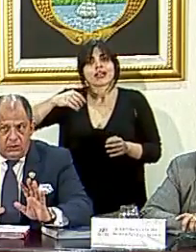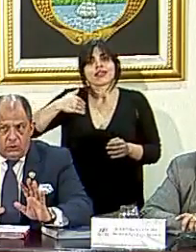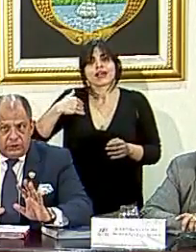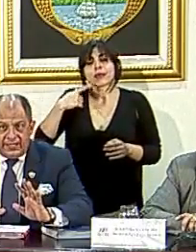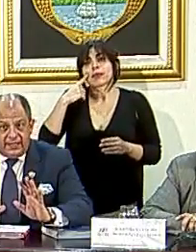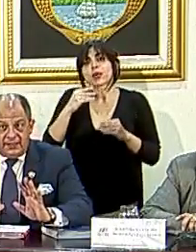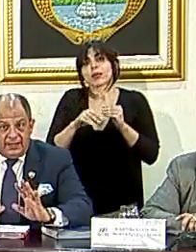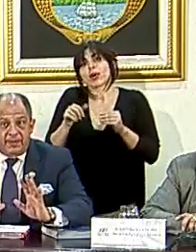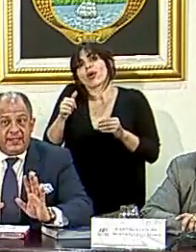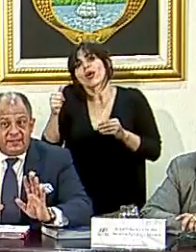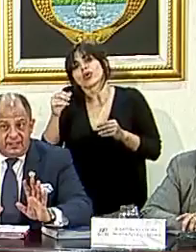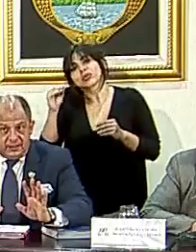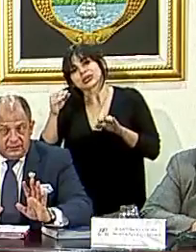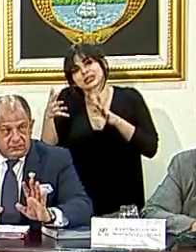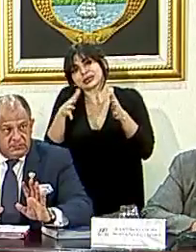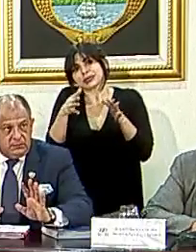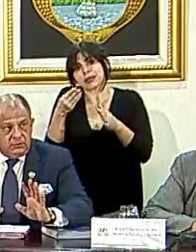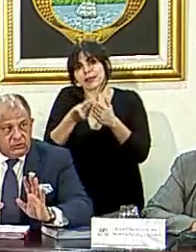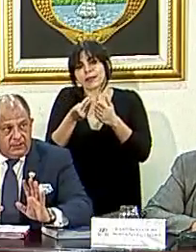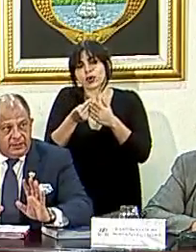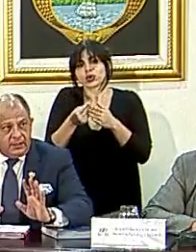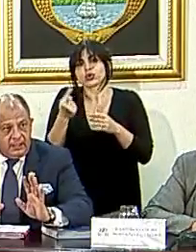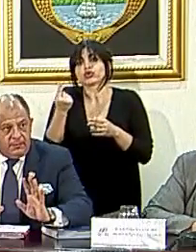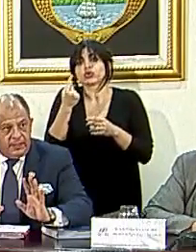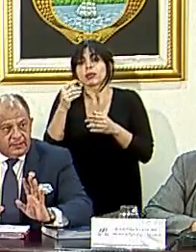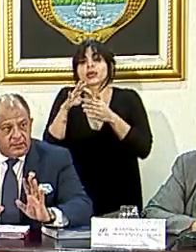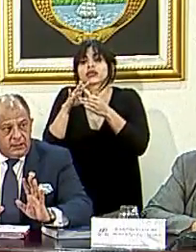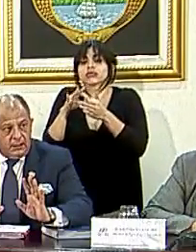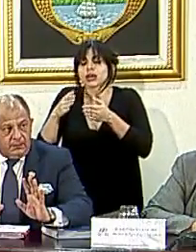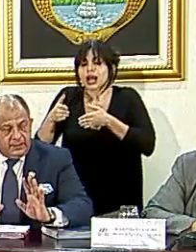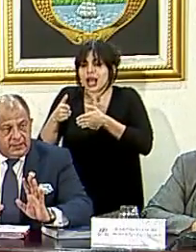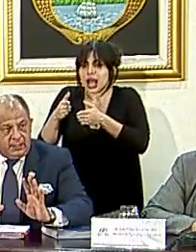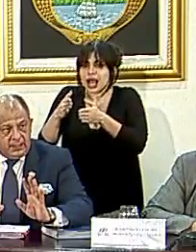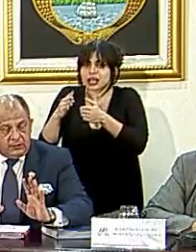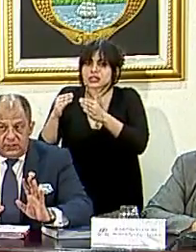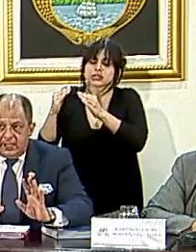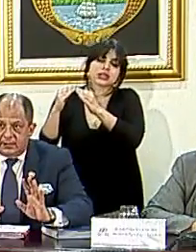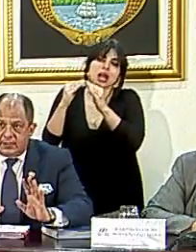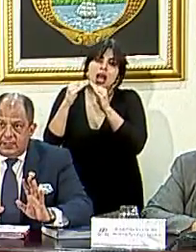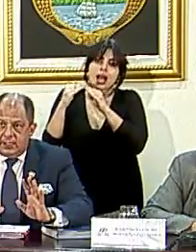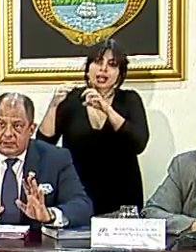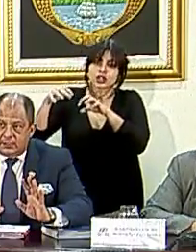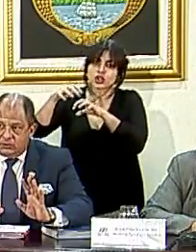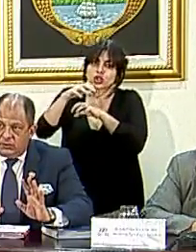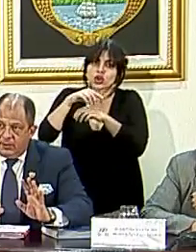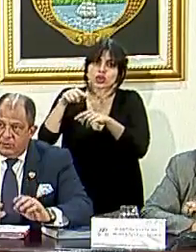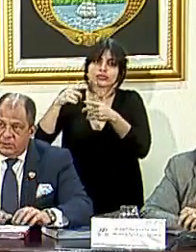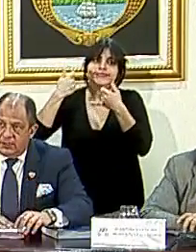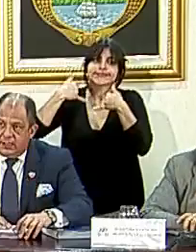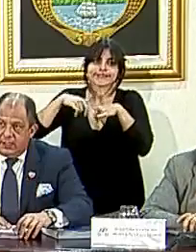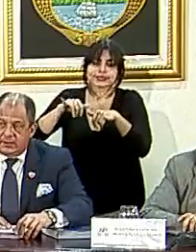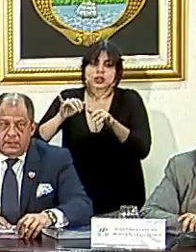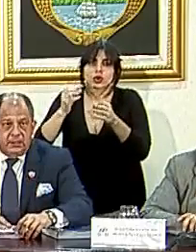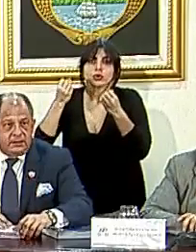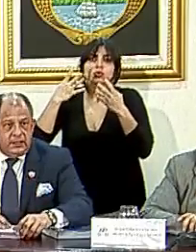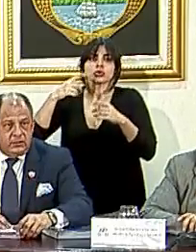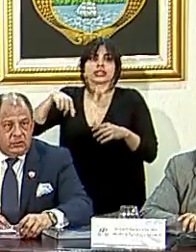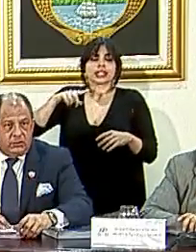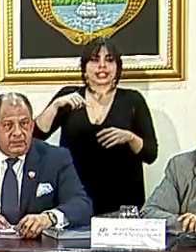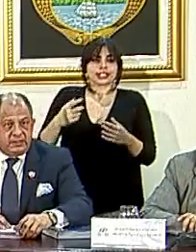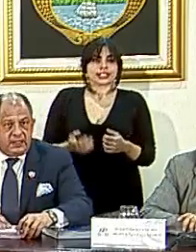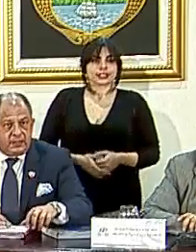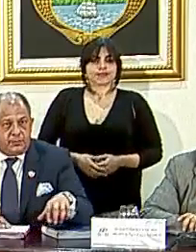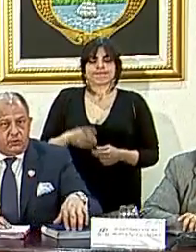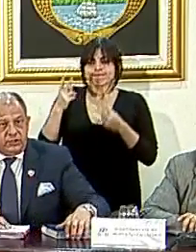menos otra cantidad parecida solamente en vías cantonales que están todavía muchas de ellas